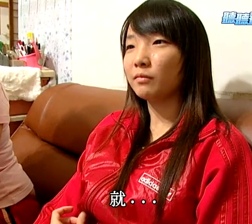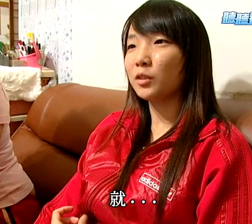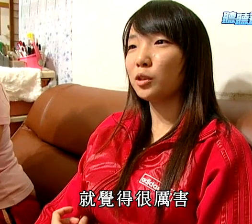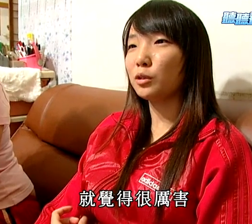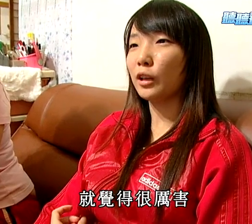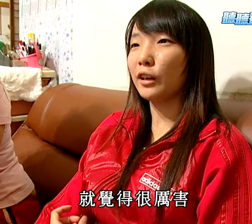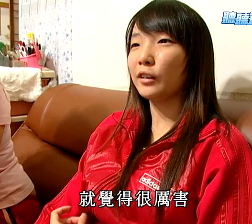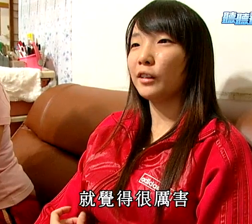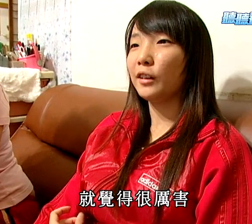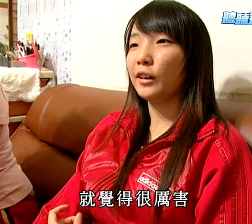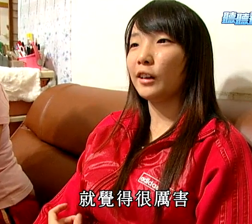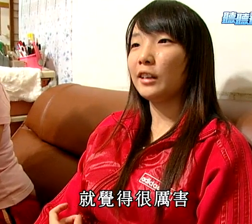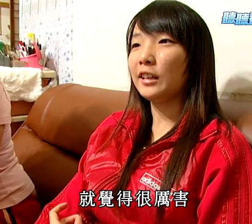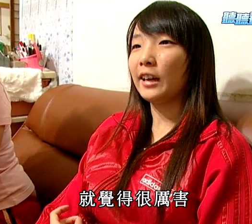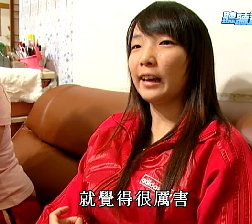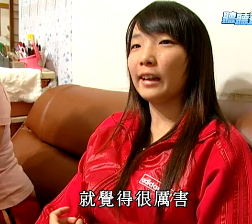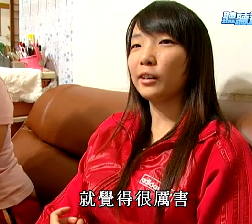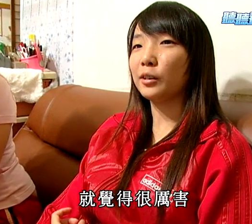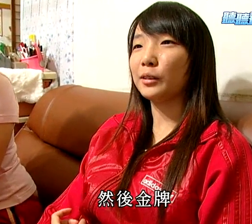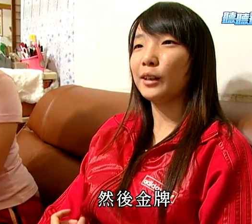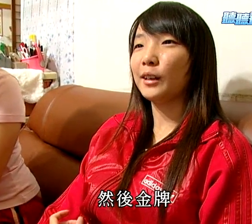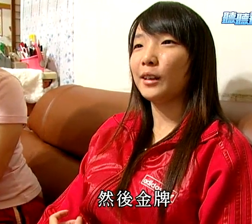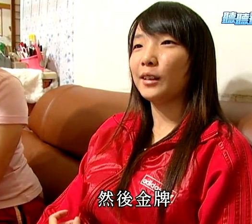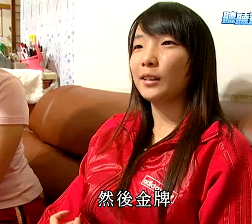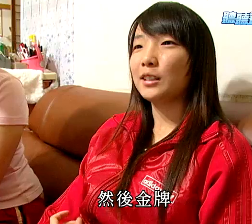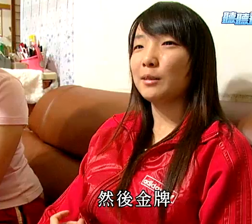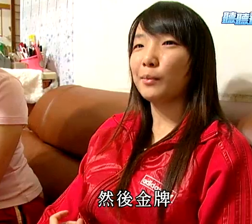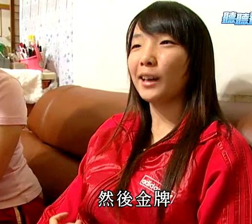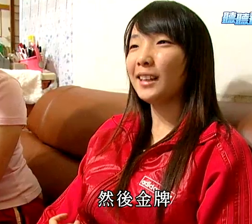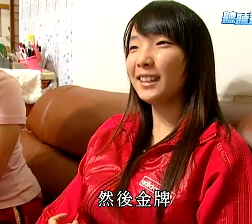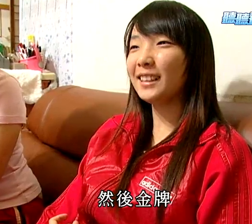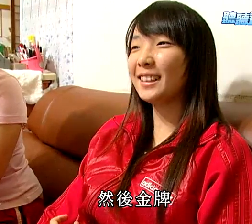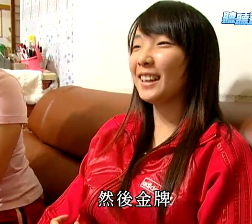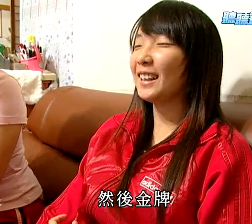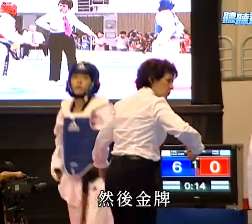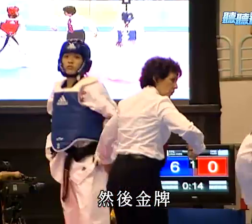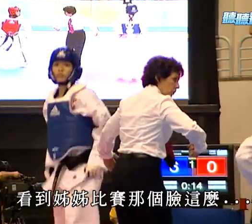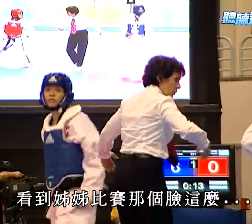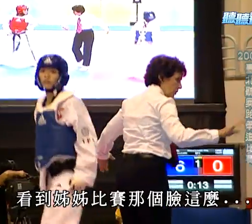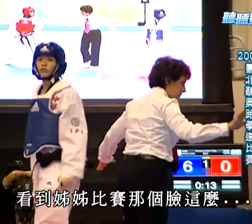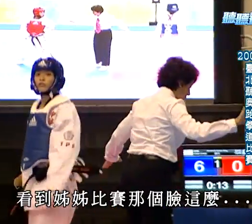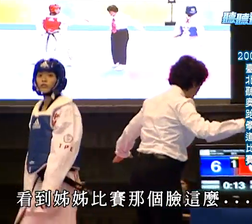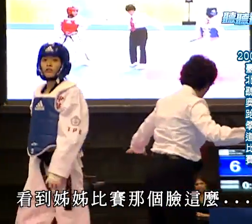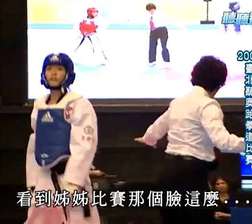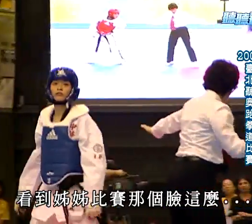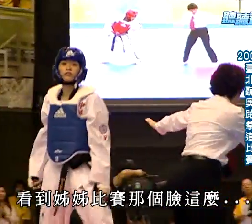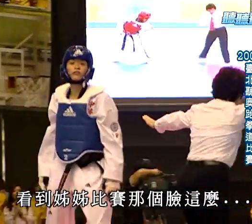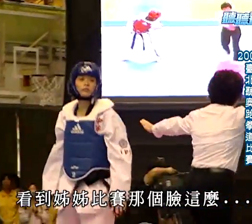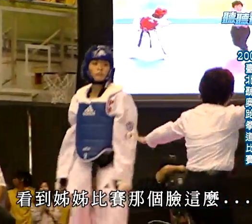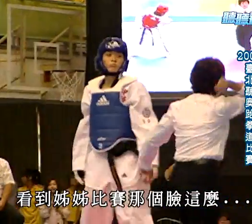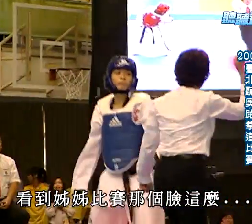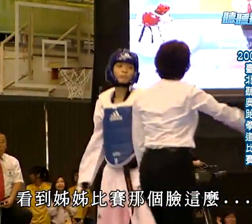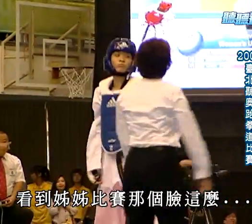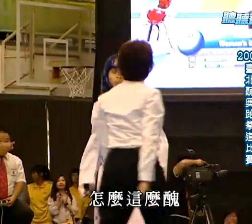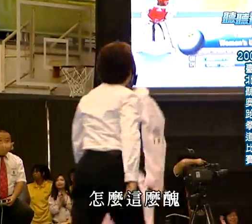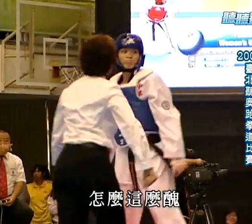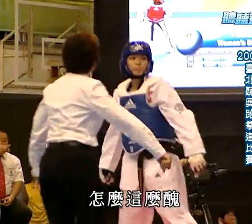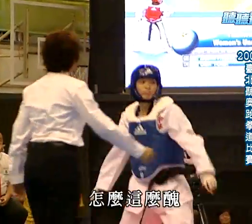就觉得很厉害，然后金牌。 你看到姐姐比赛，那个脸怎么丑？她就跟我